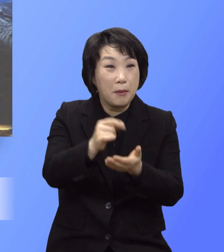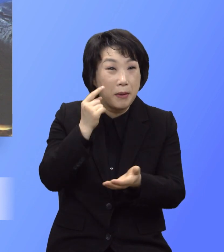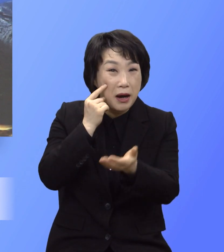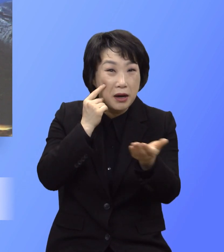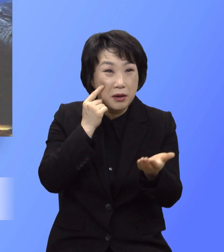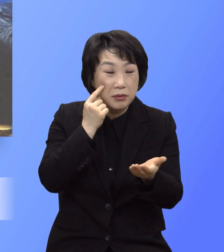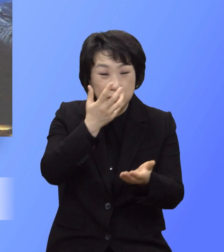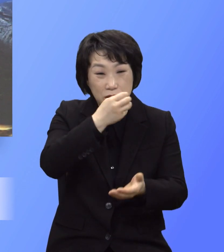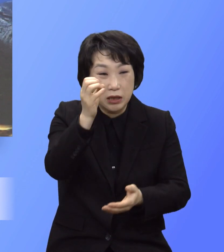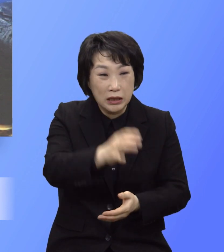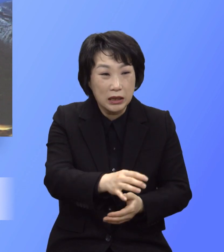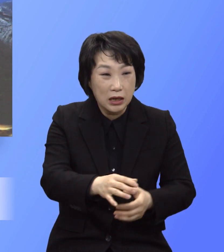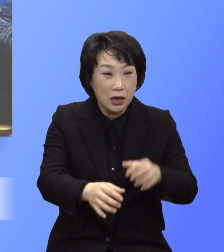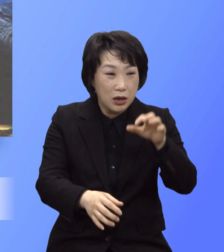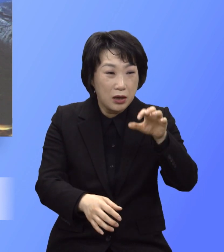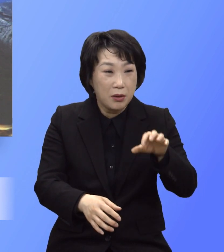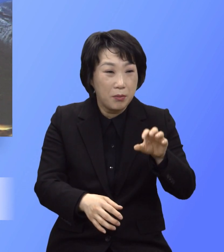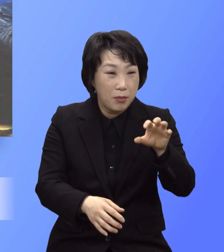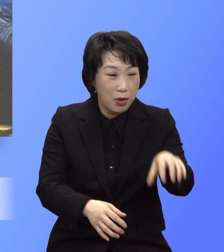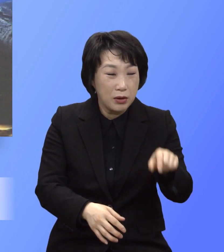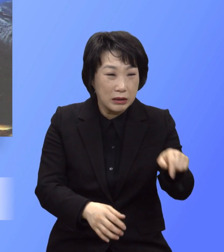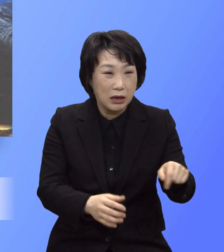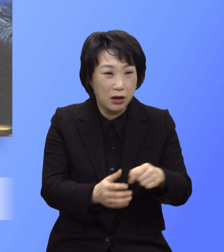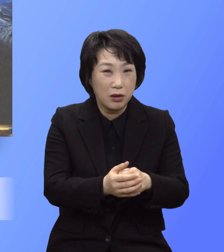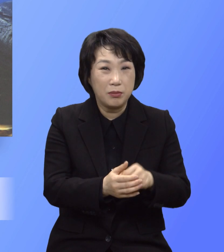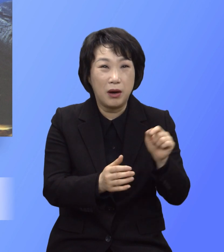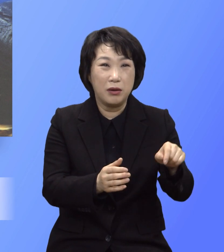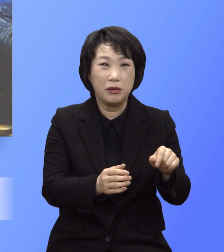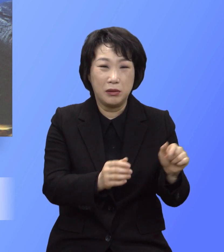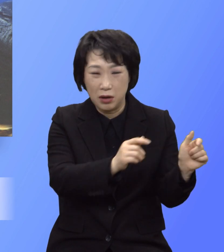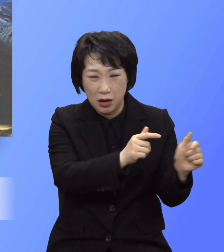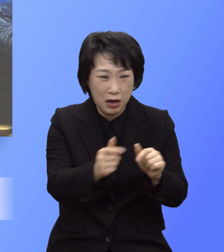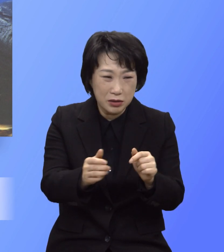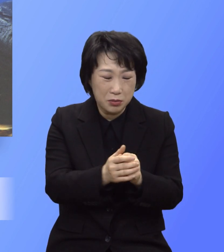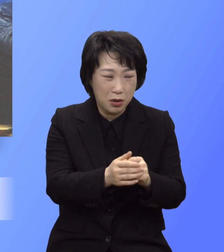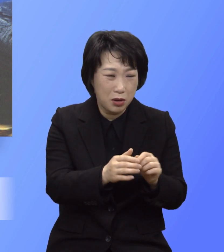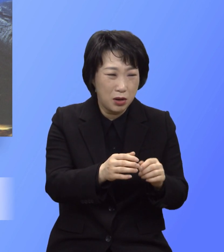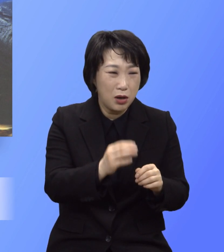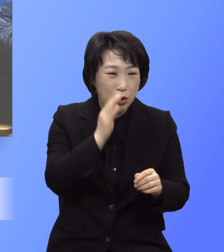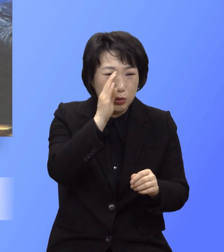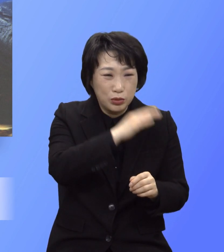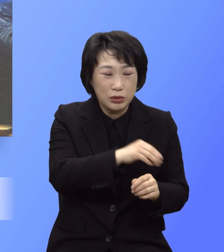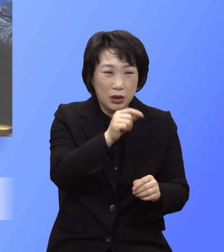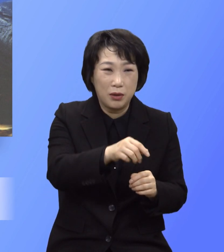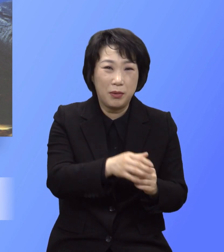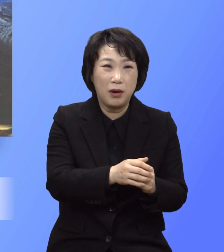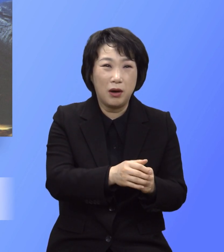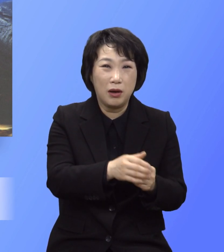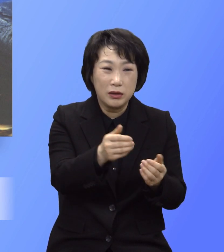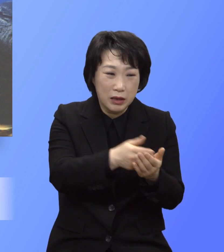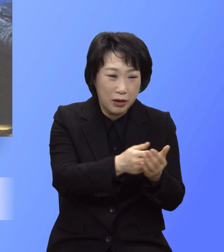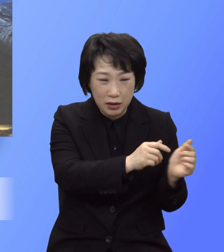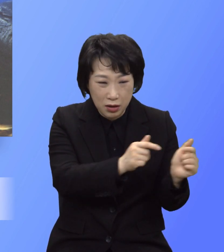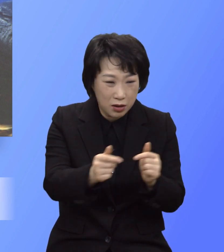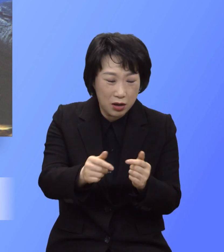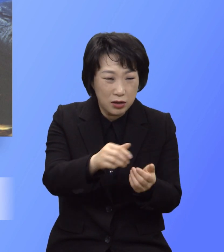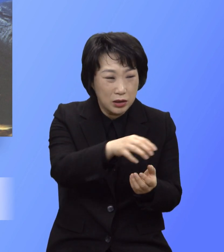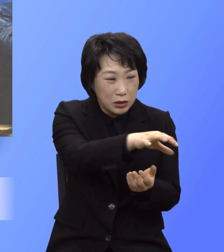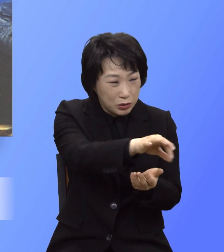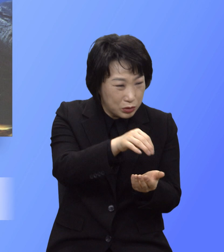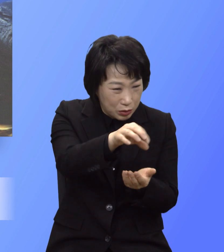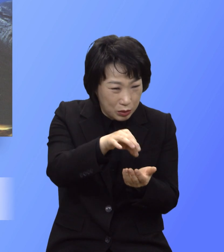쓰레기장에서 페트병 죽고, 콜라병 죽고, 비닐을 봉다리 털어서